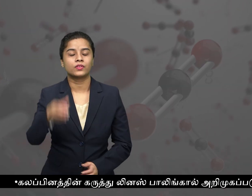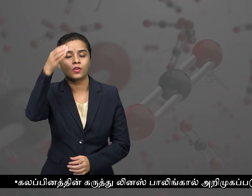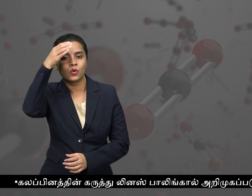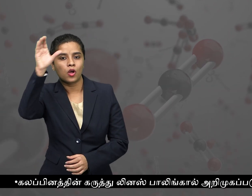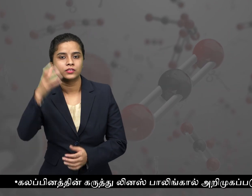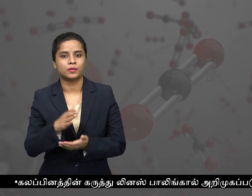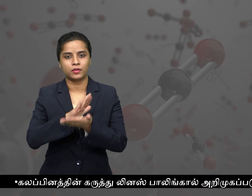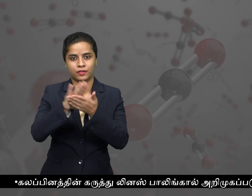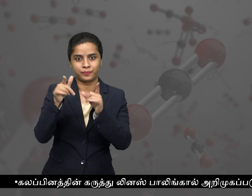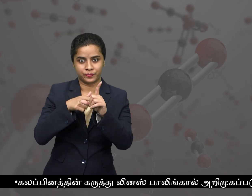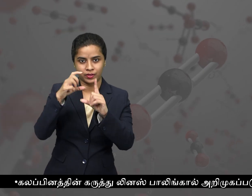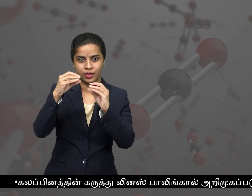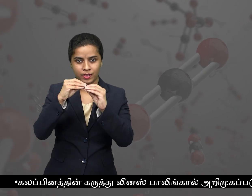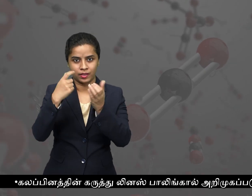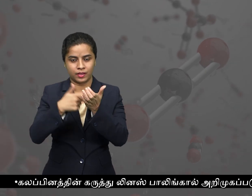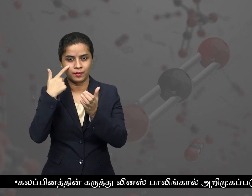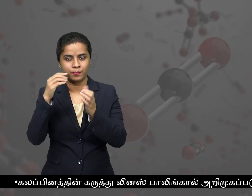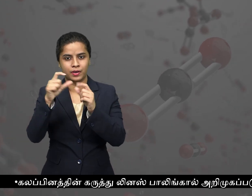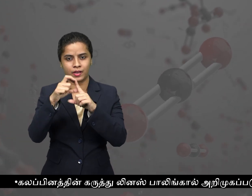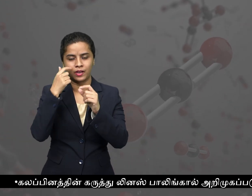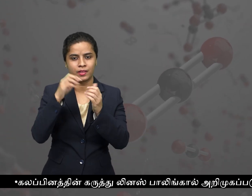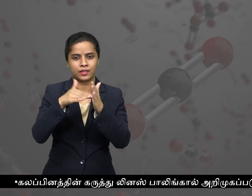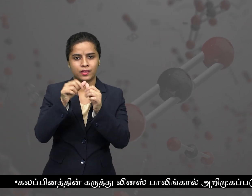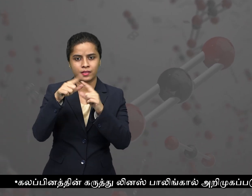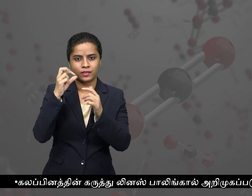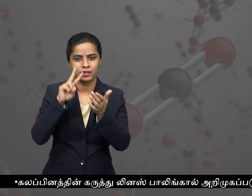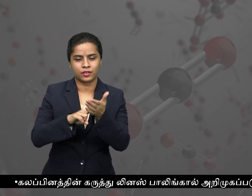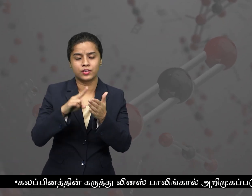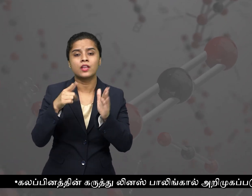கலப்பினத்தின் கருத்து லீனஸ் பாலிங்கால் அறிமுகப்படுத்தப்பட்டது, அதாவது